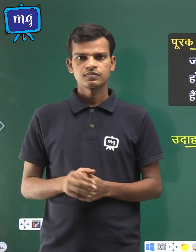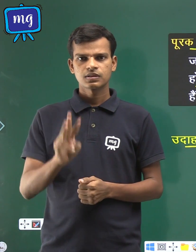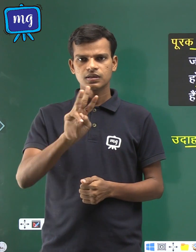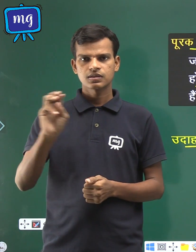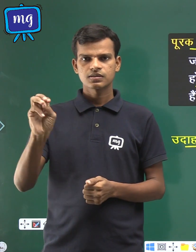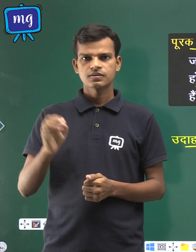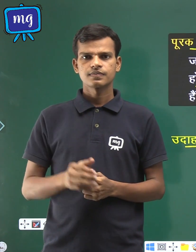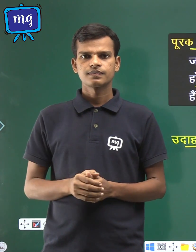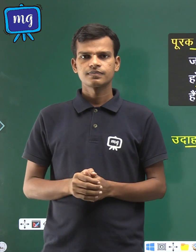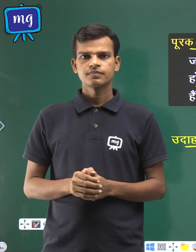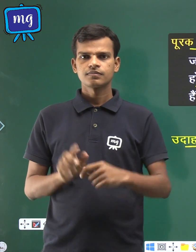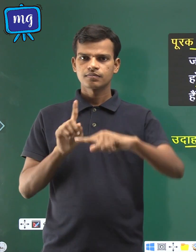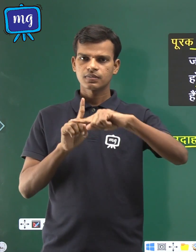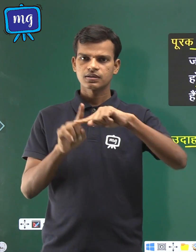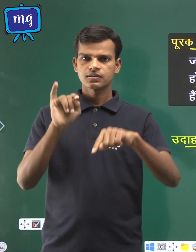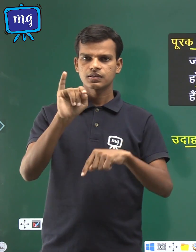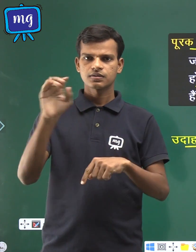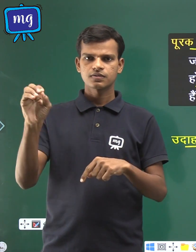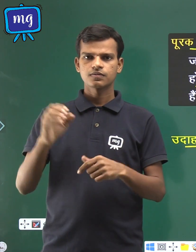30 प्लस 60